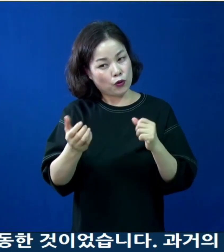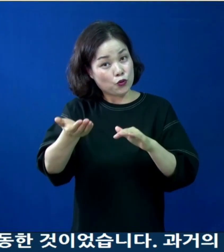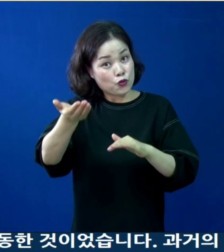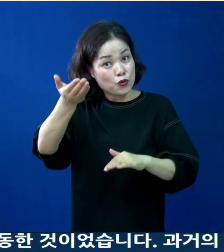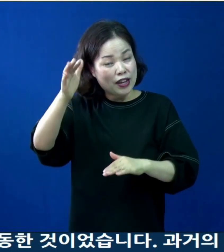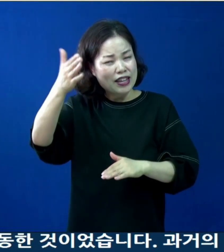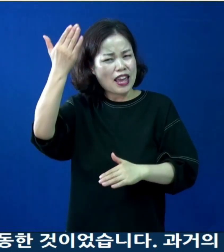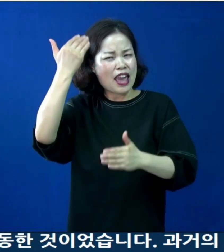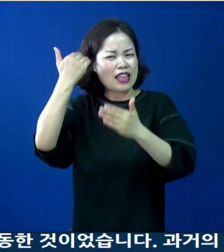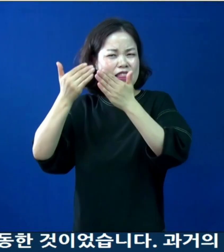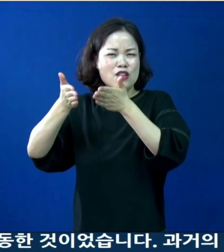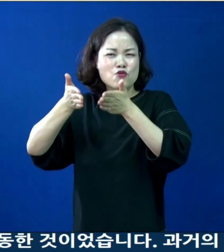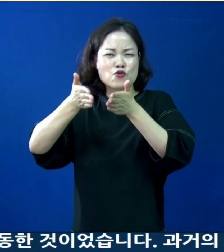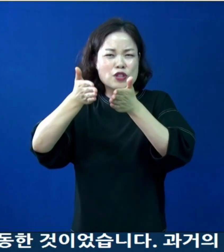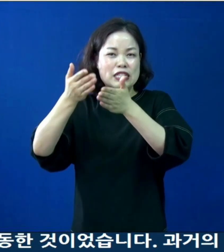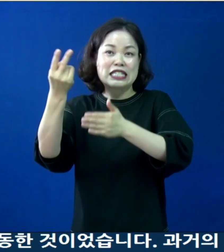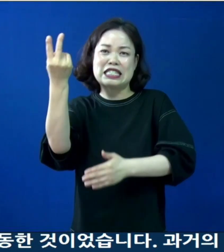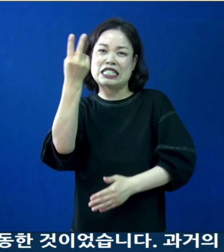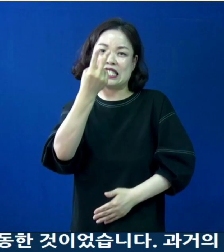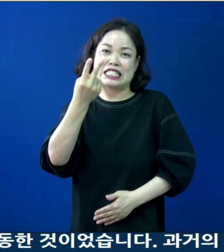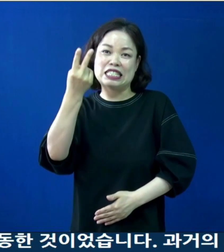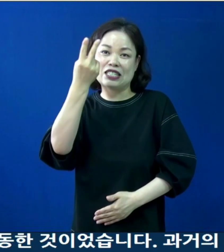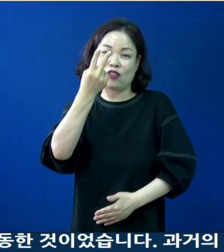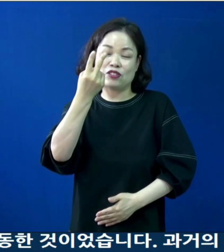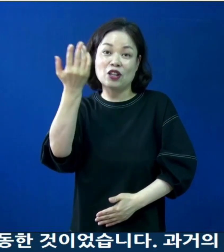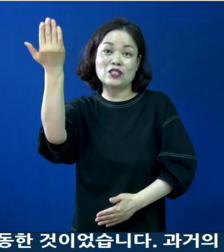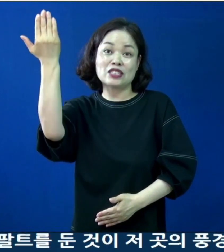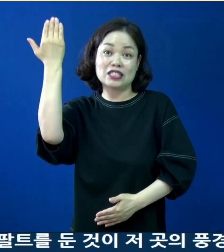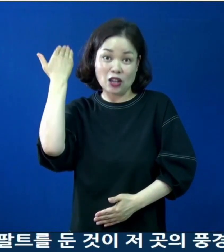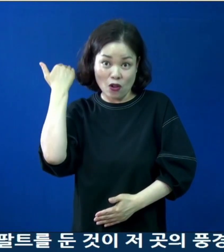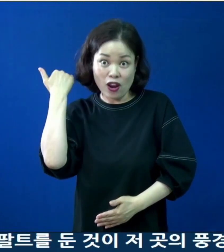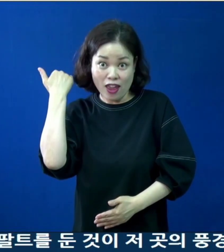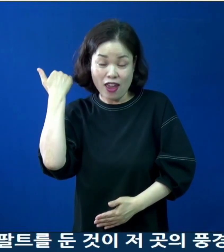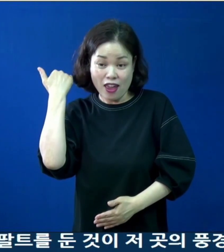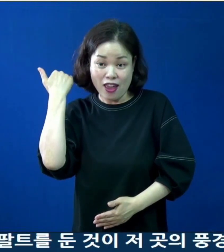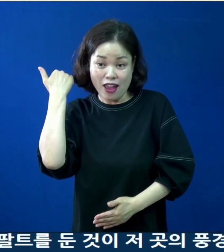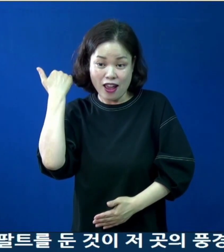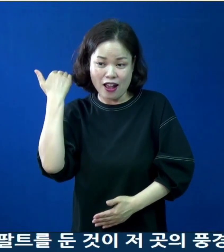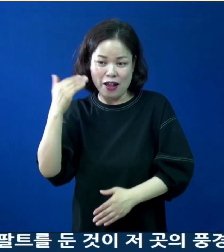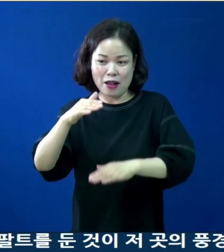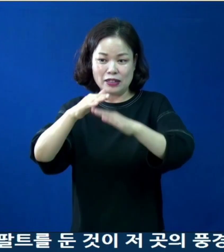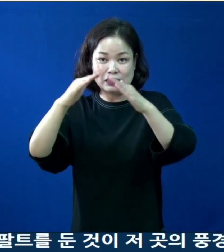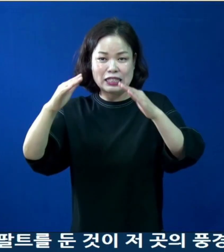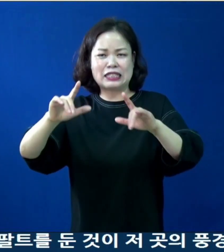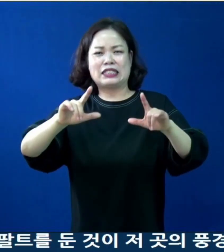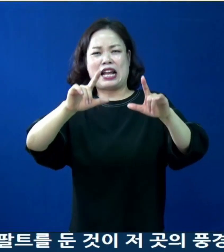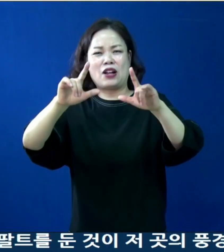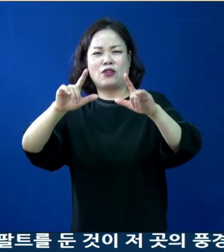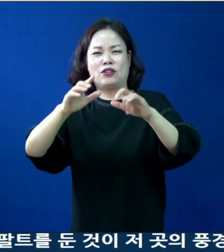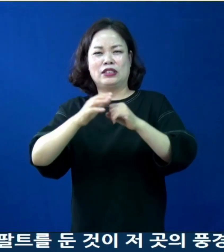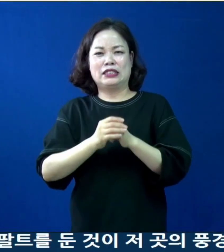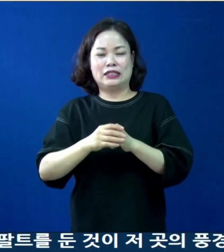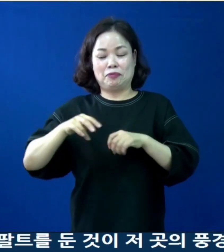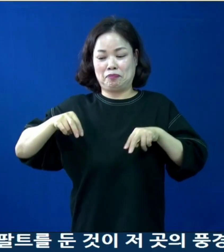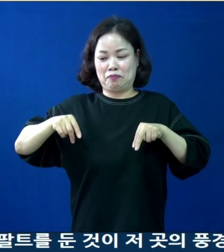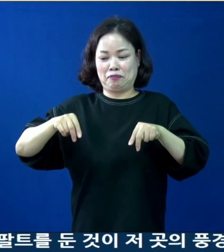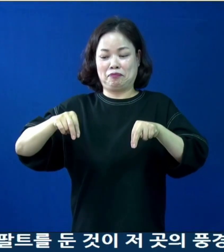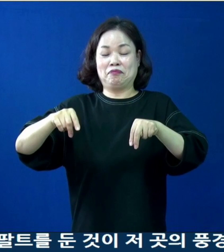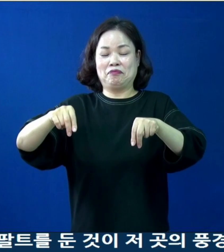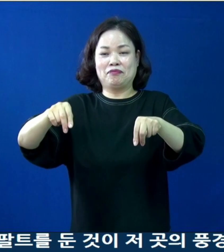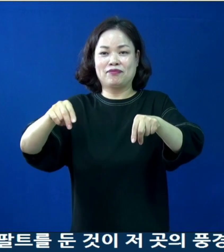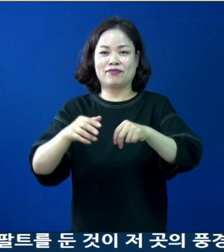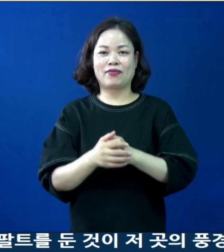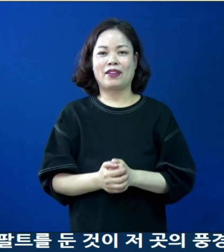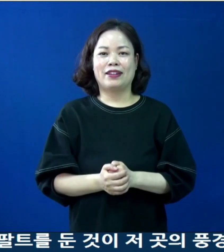위로 옛날 길 위로 2000년 전에 그 위로 그냥 이제 판자떼기 하나 놓고 사람들이 지나다니는 그런